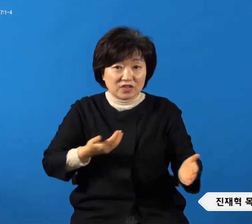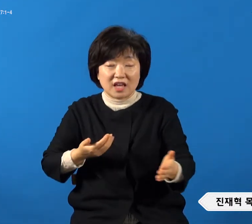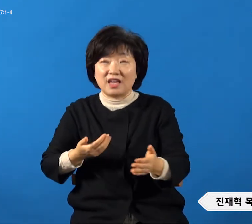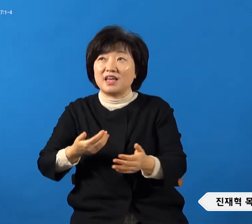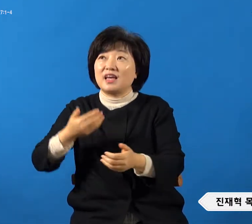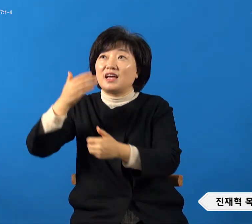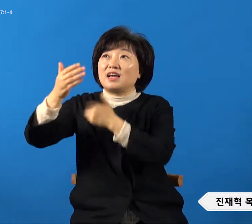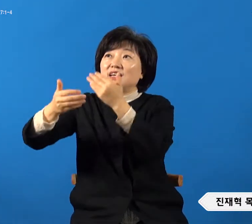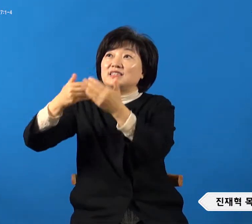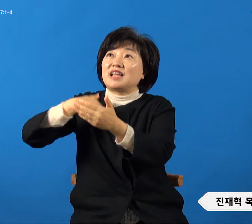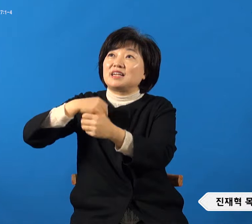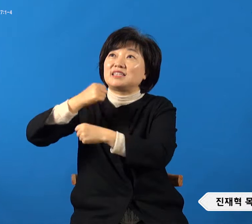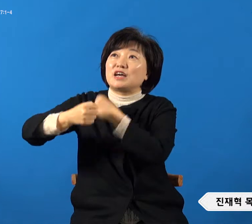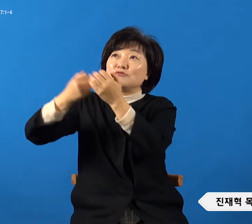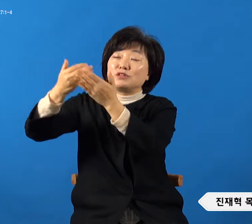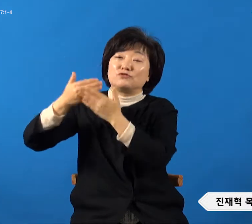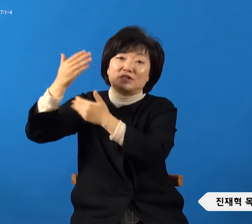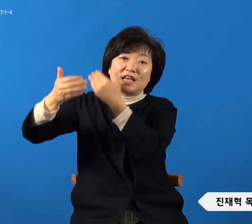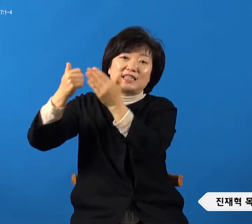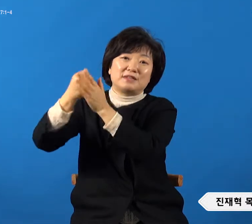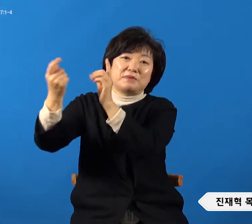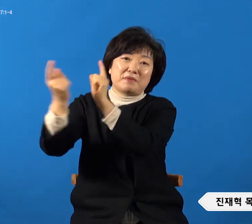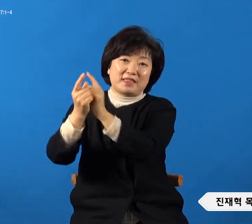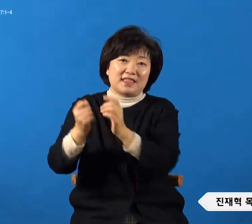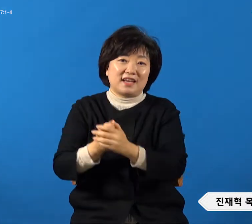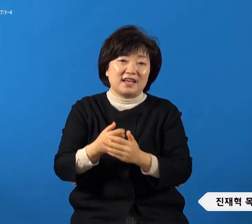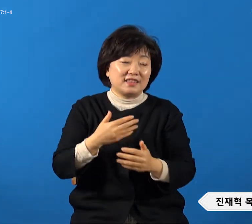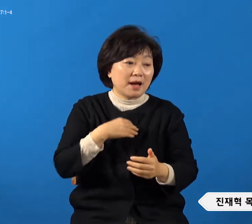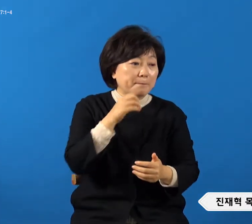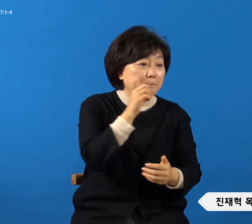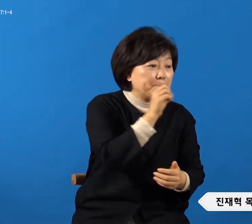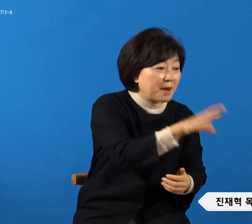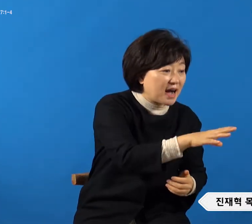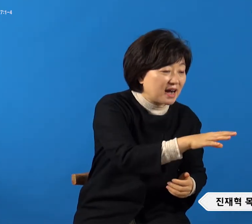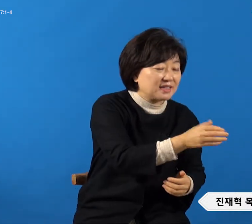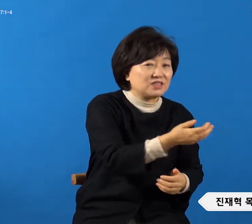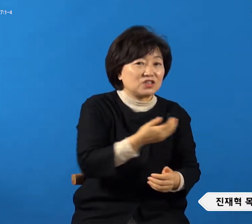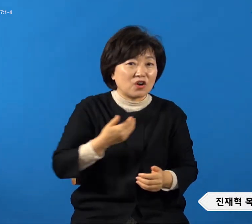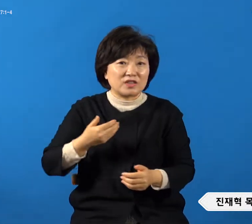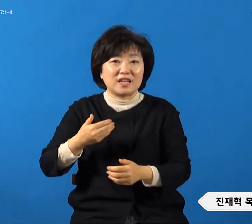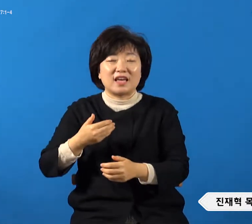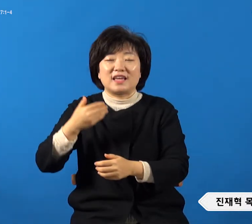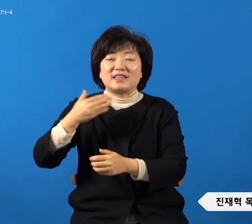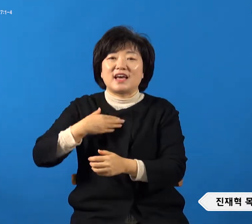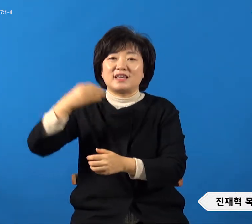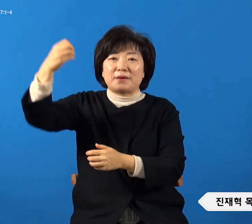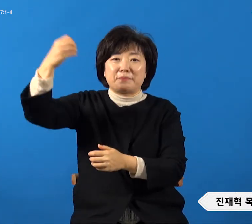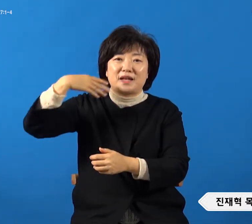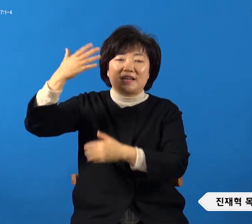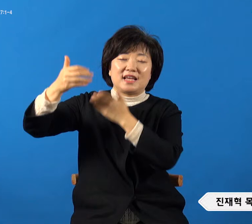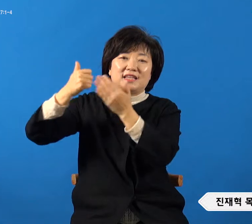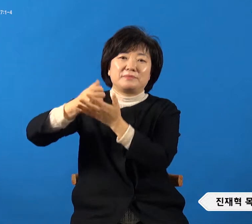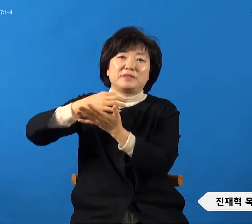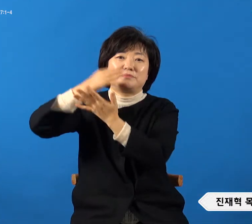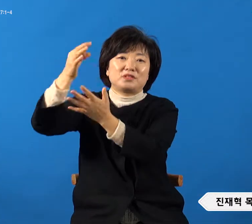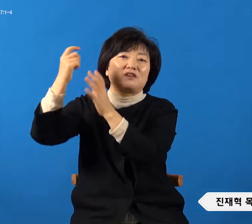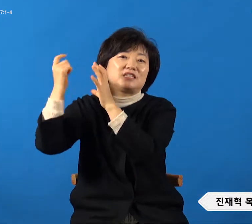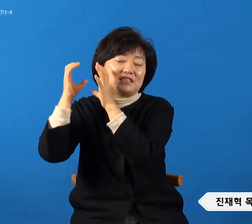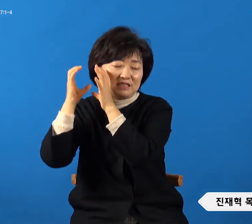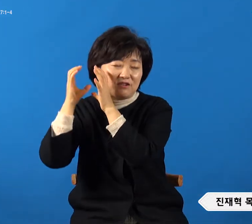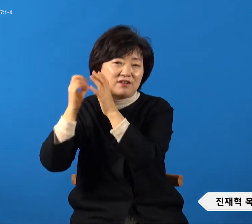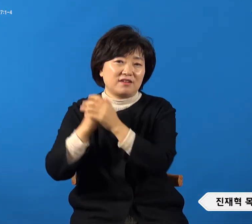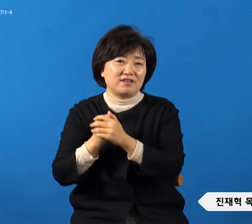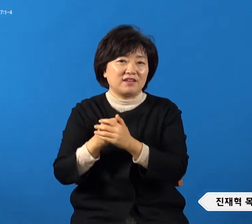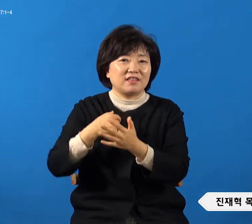하나님을 만납니다. 사람들에게 말을 건네기 전에 내게 말씀하시는 하나님의 음성을 듣습니다. 우리는